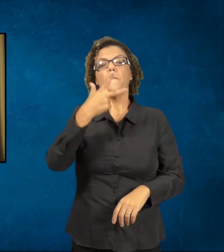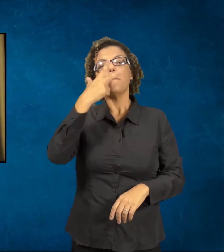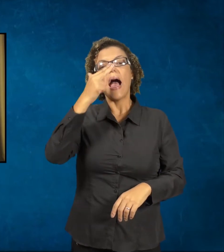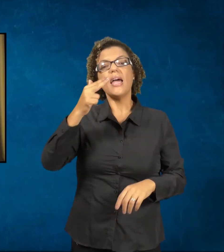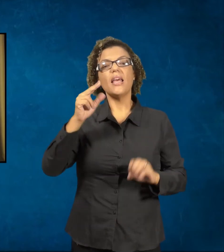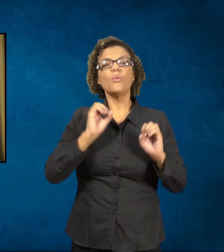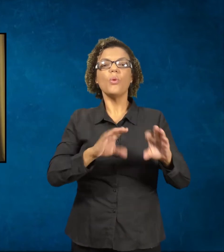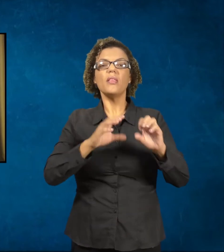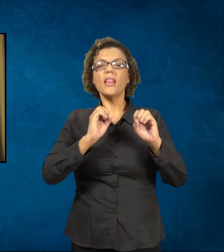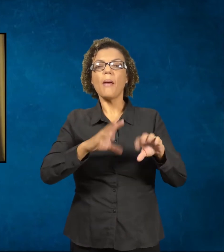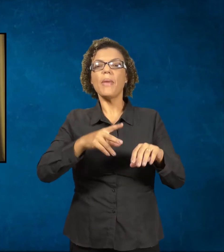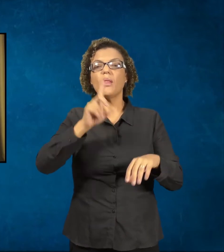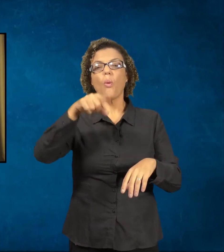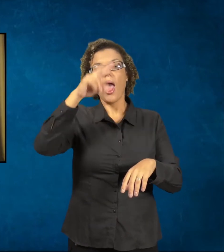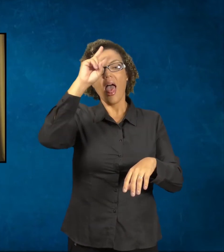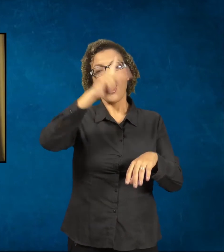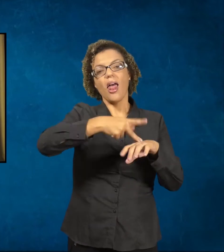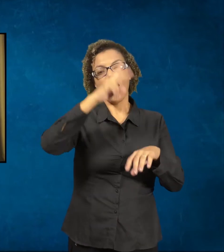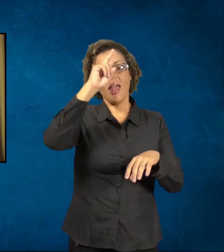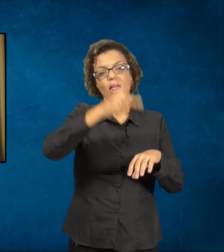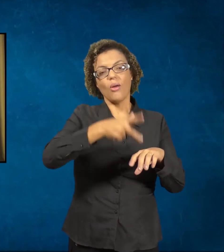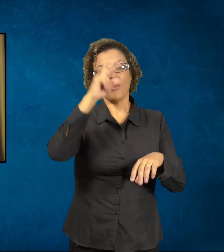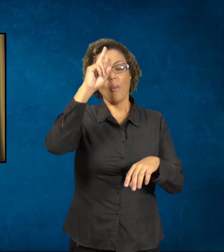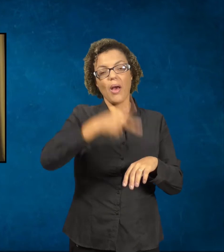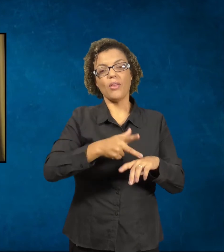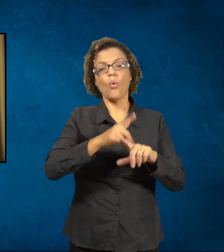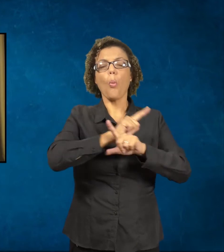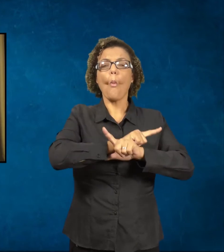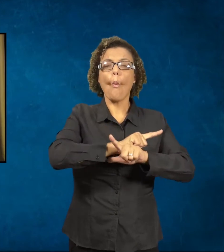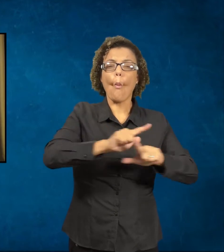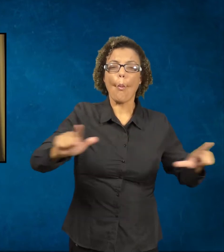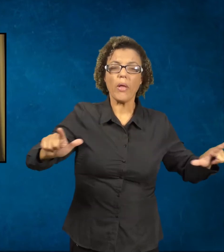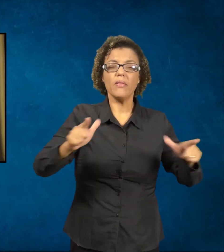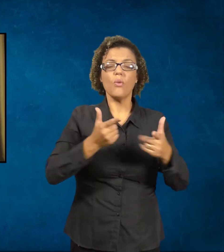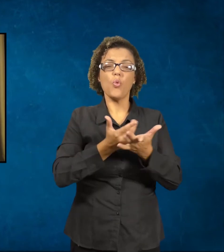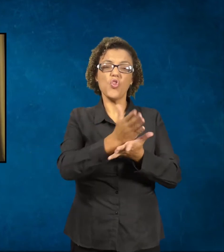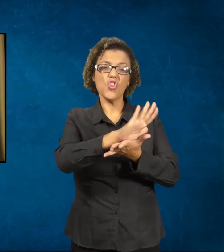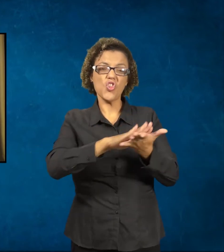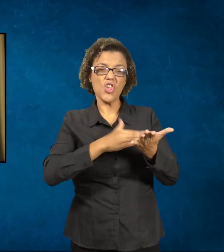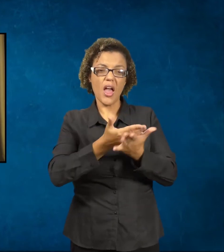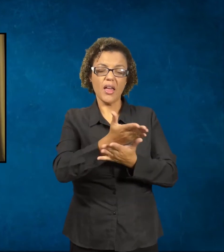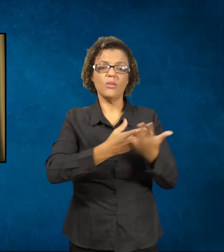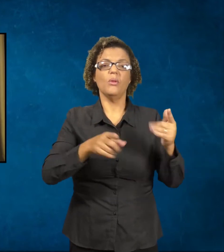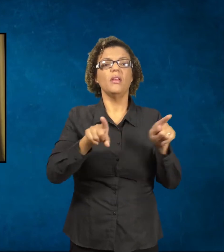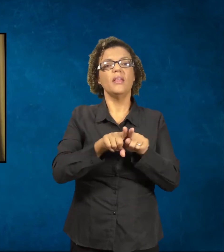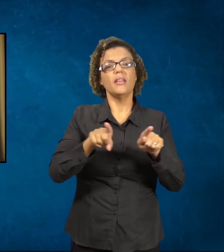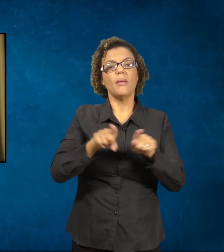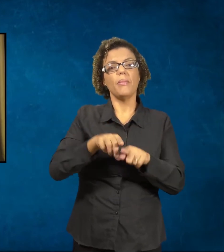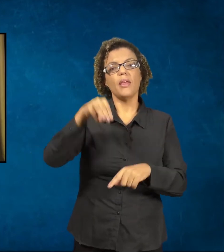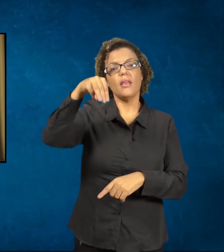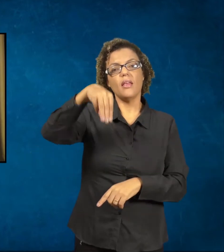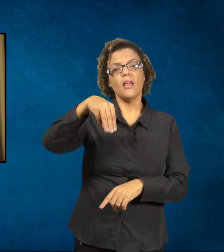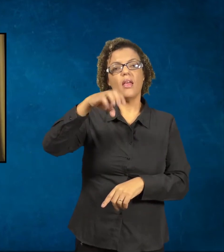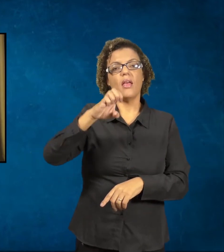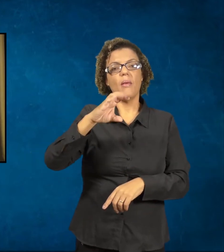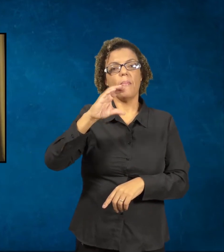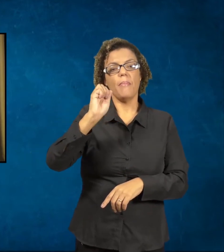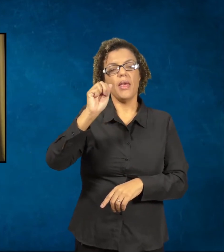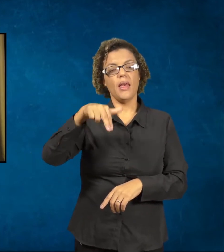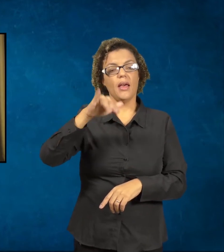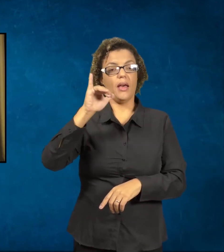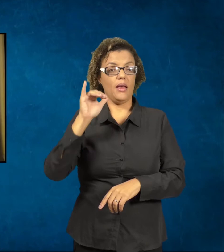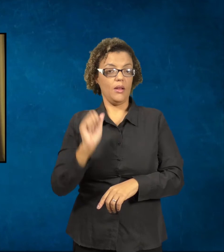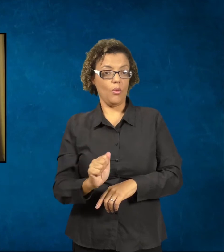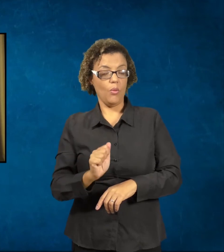e chato. Você está diante de uma geração que é, por natureza, dispersa, tremendamente